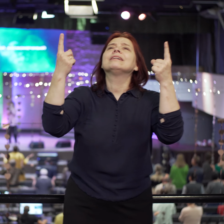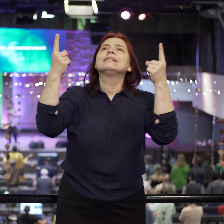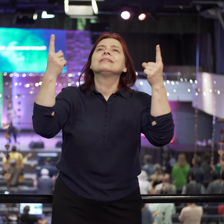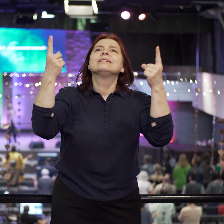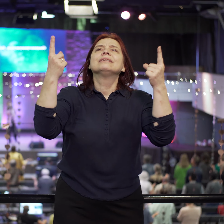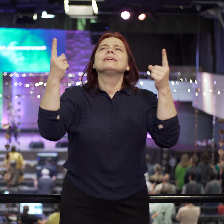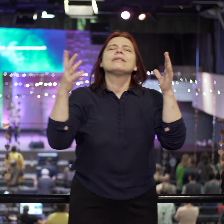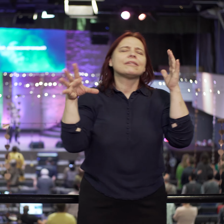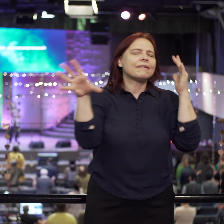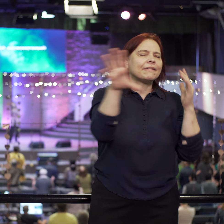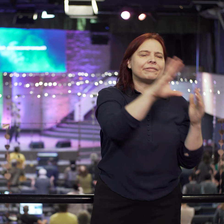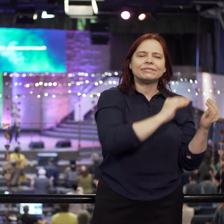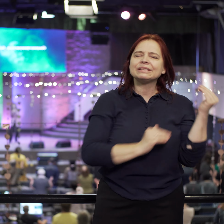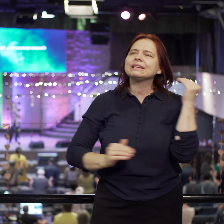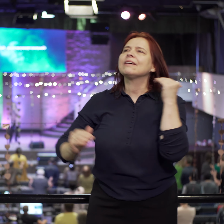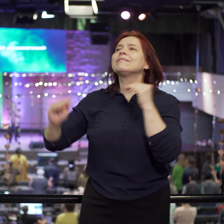великий, всевышний,